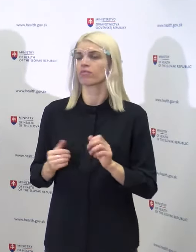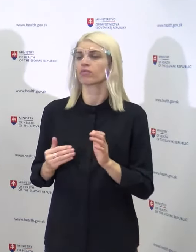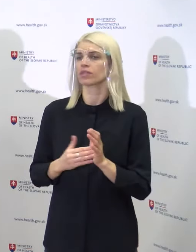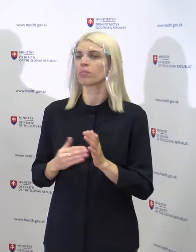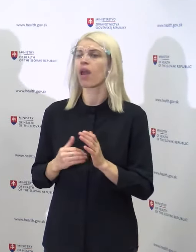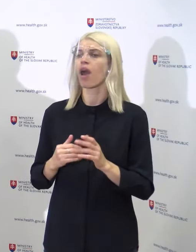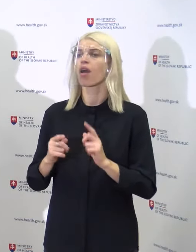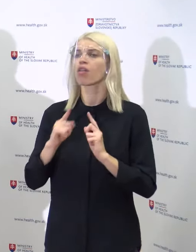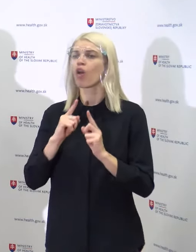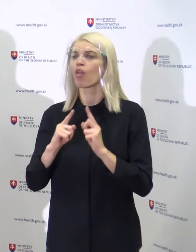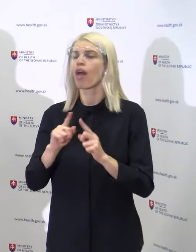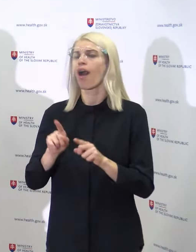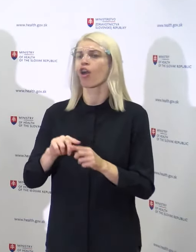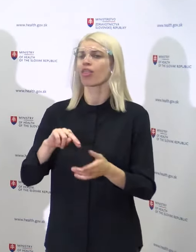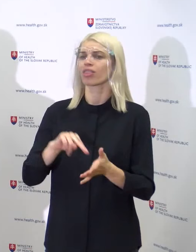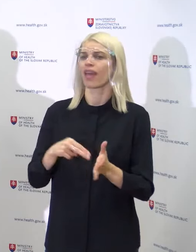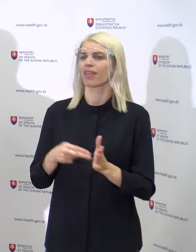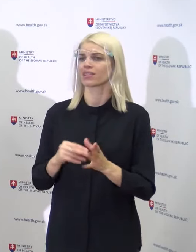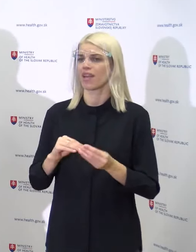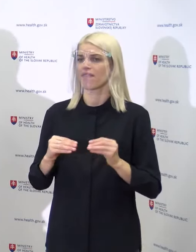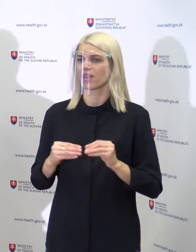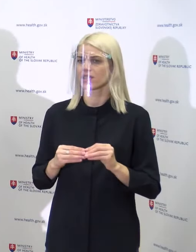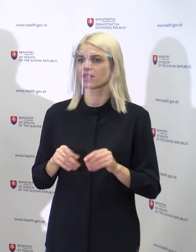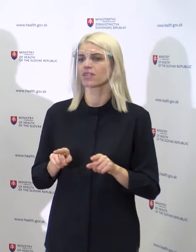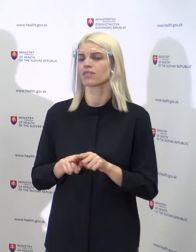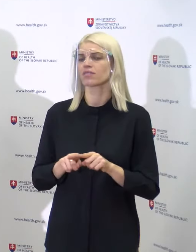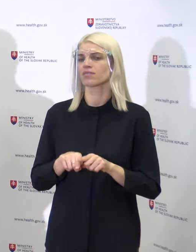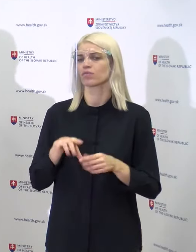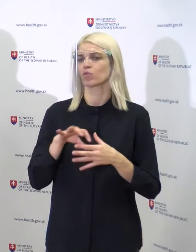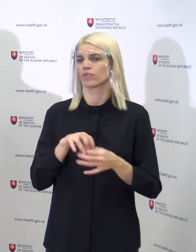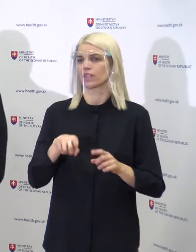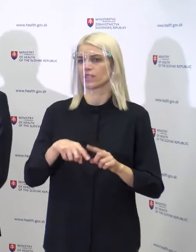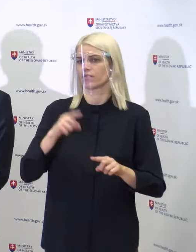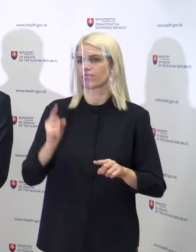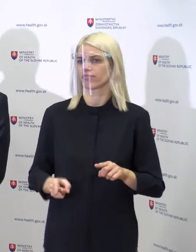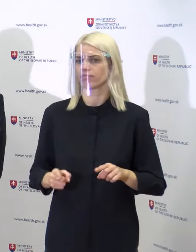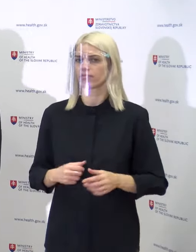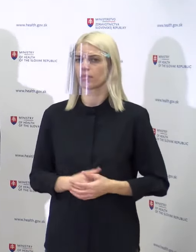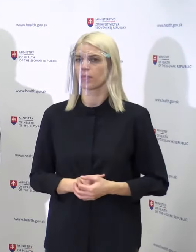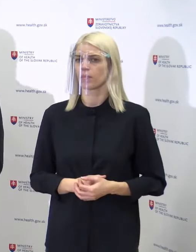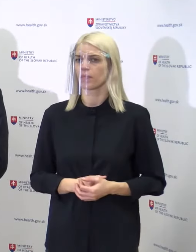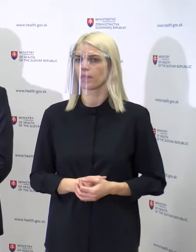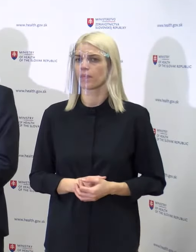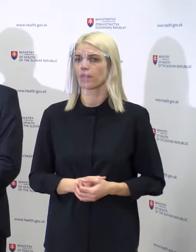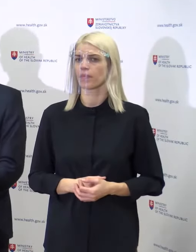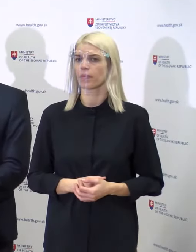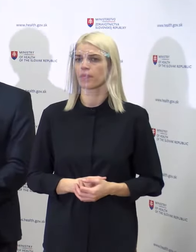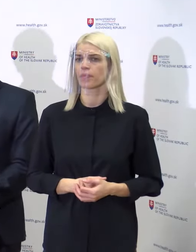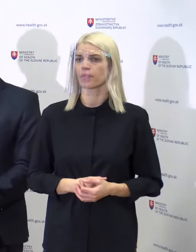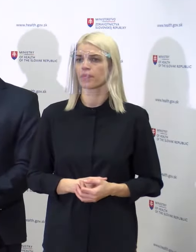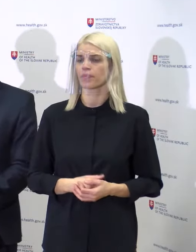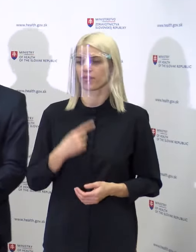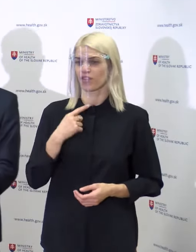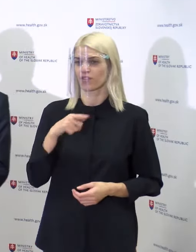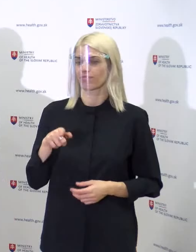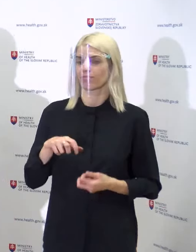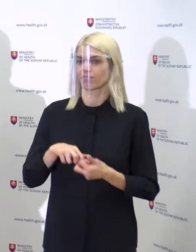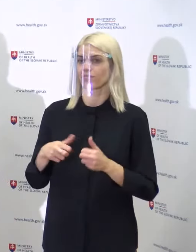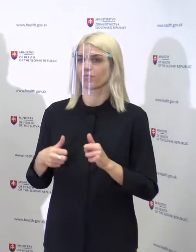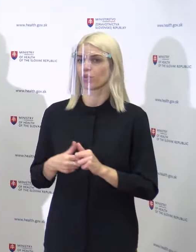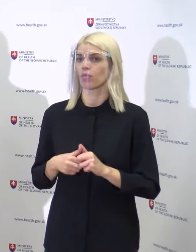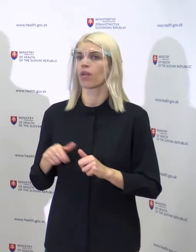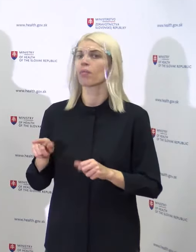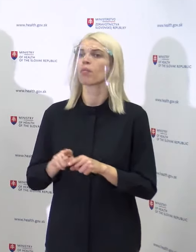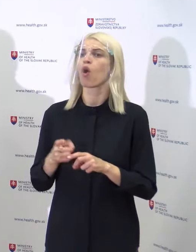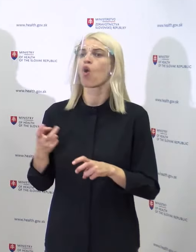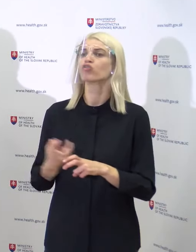iba technikáliach toho prípadného vykonania tohto nariadenia. Ako problém sa pri tejto veci sklonuje to, že nie je žiadne odškodňovací